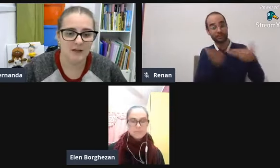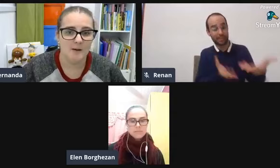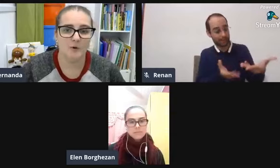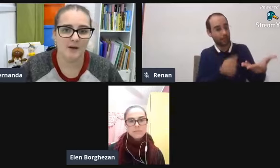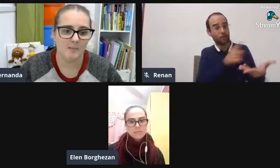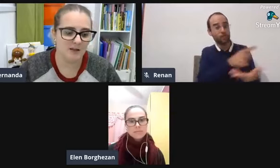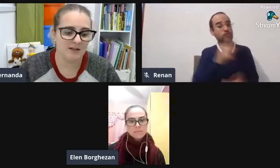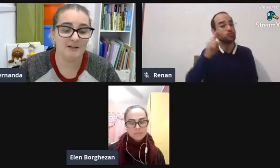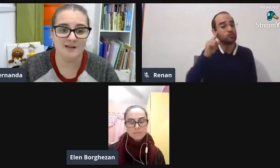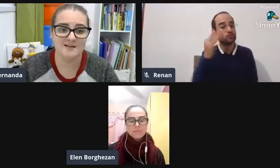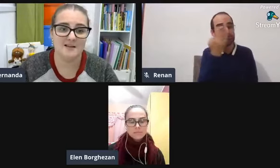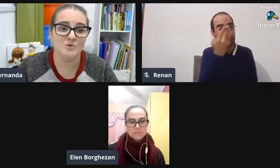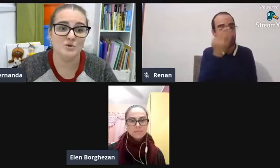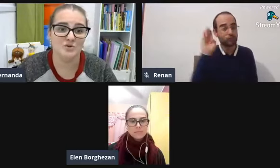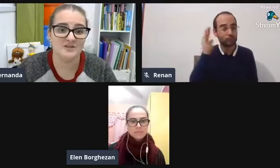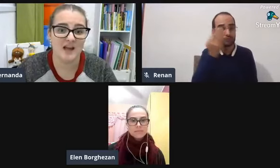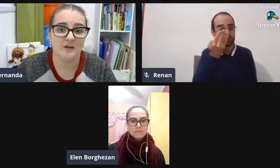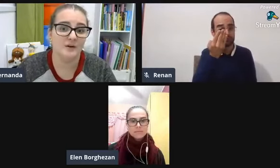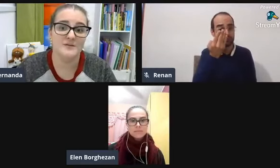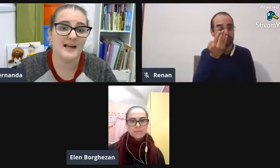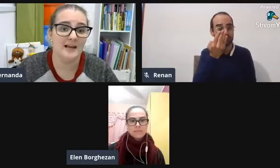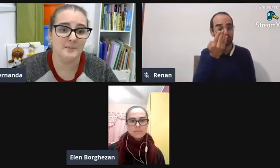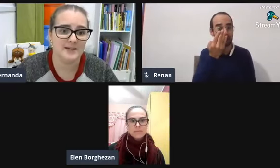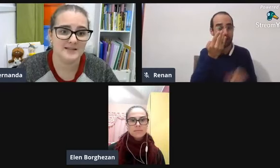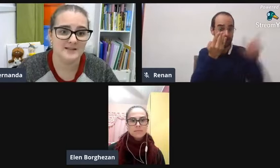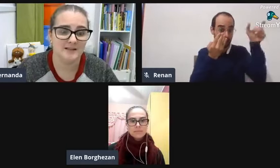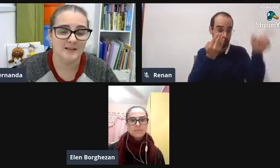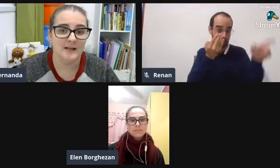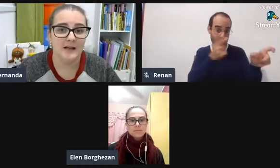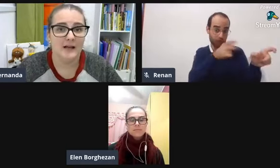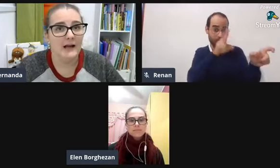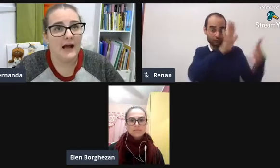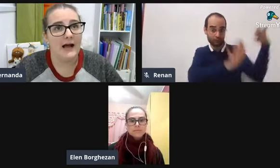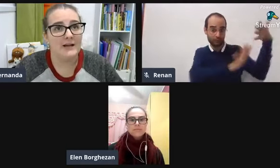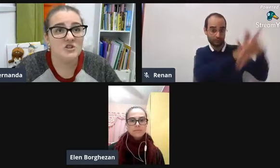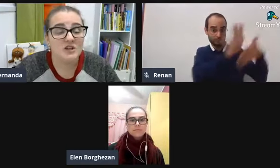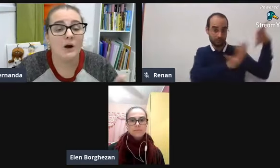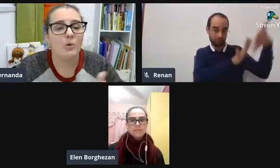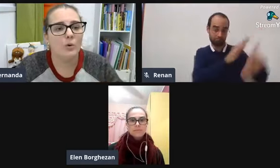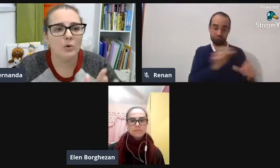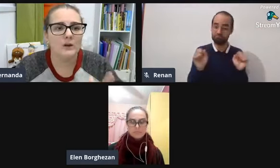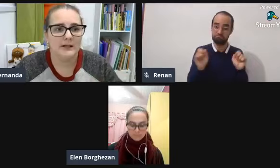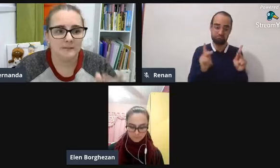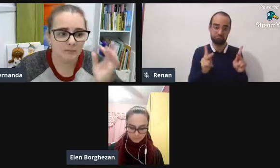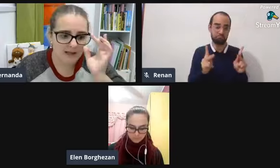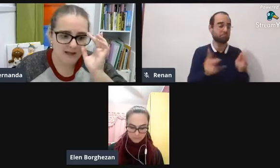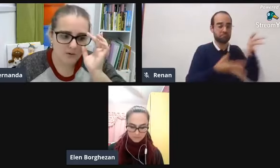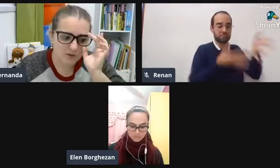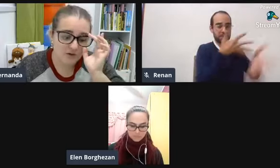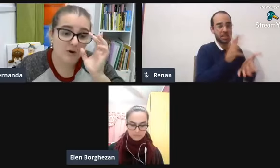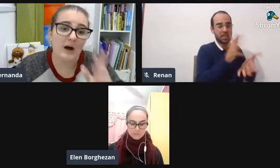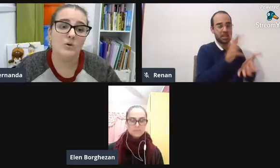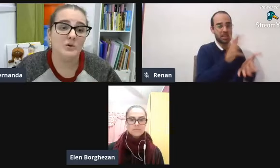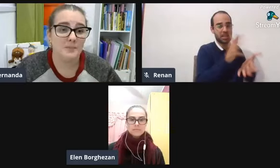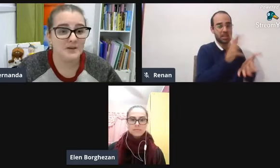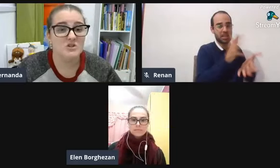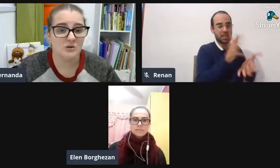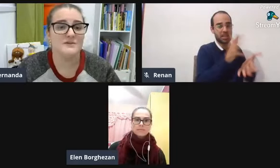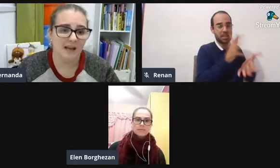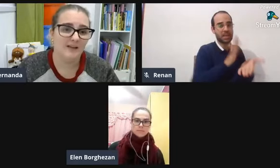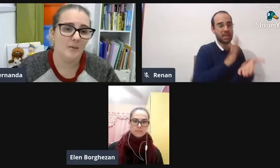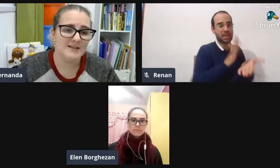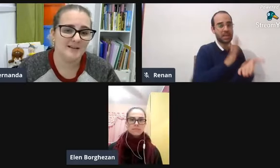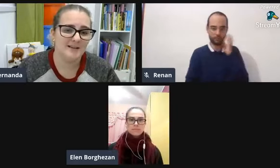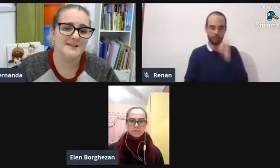vira. Por quê? Porque entende-se que um surdo-cego vai usar Libras. A gente calcula, eu digo calcula porque a